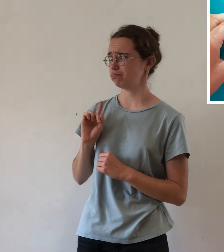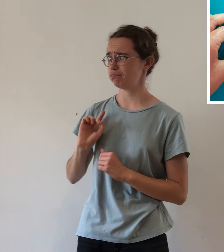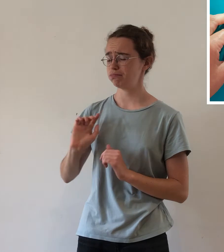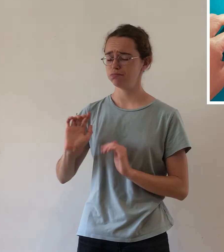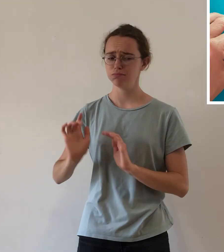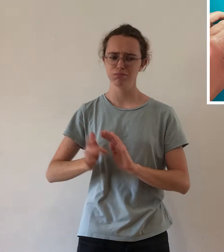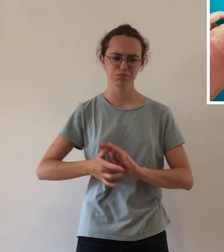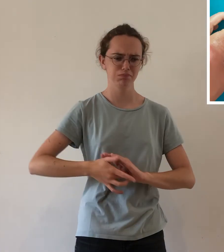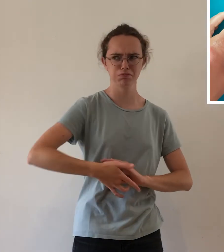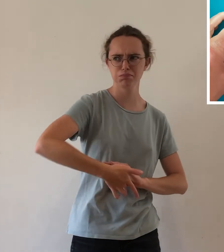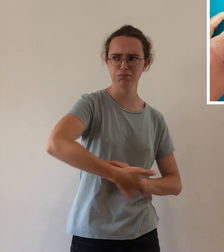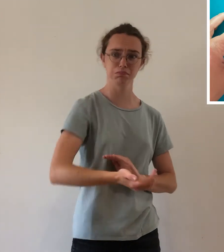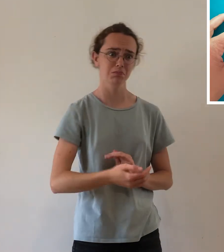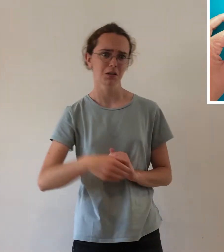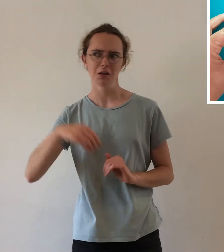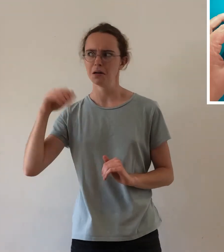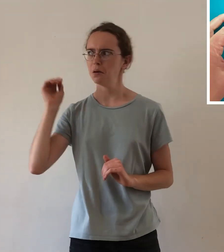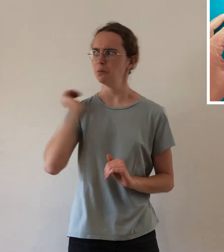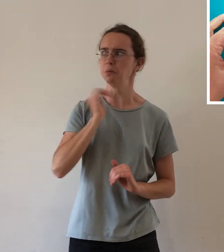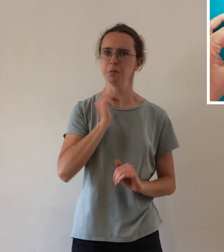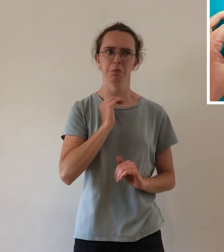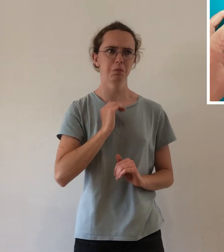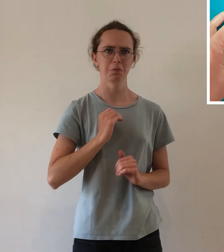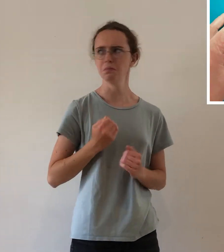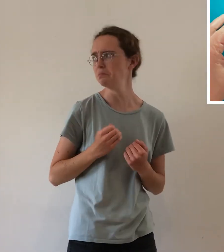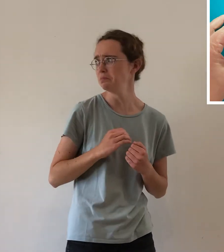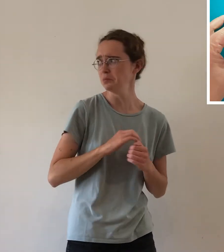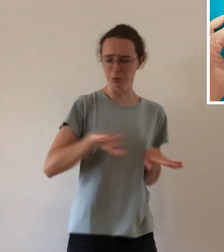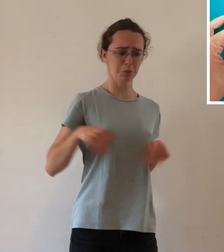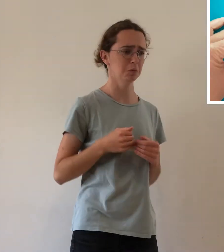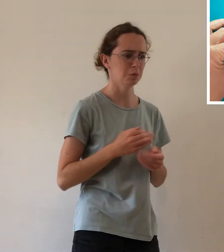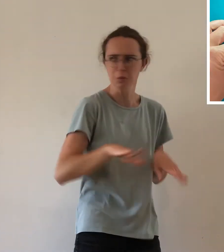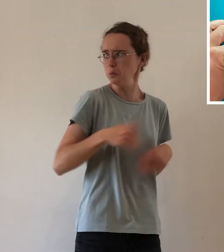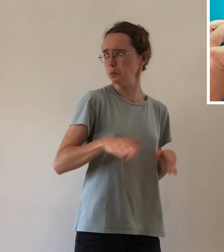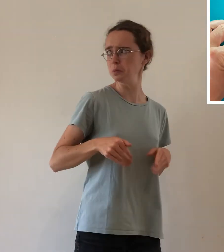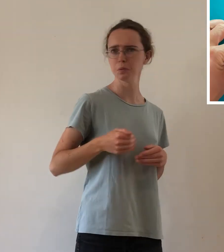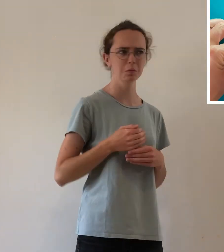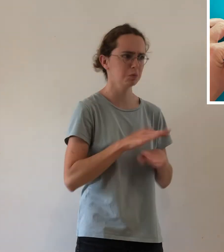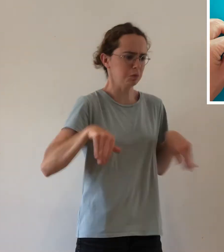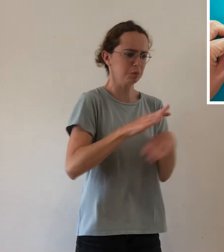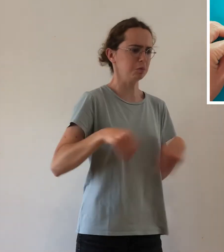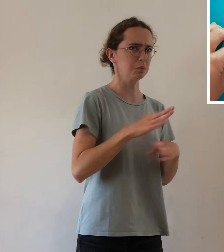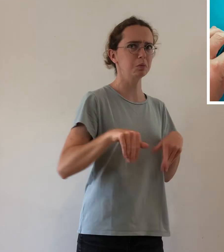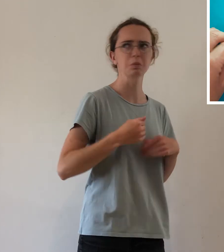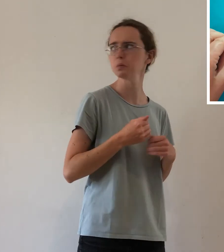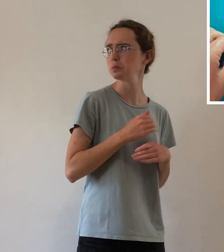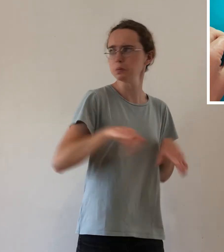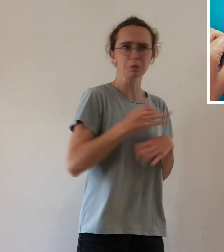Pas tellement rassurée, Petite feuille préfère prendre ses jambes à son cou.